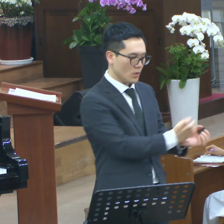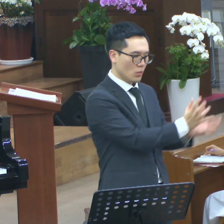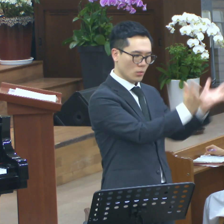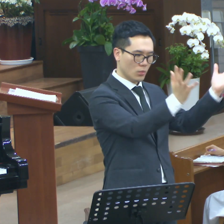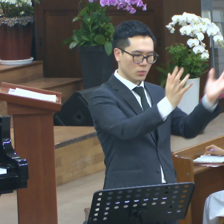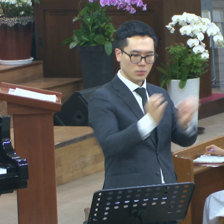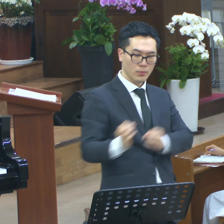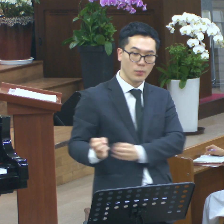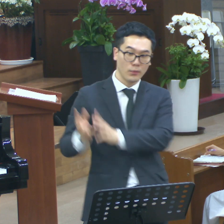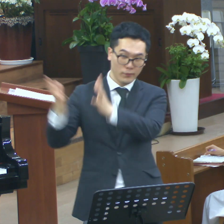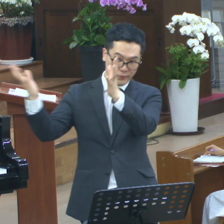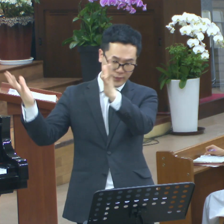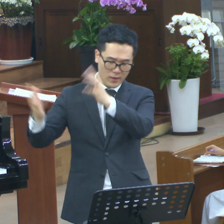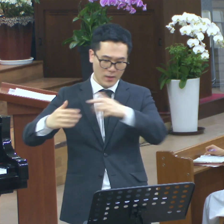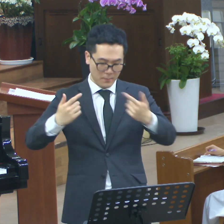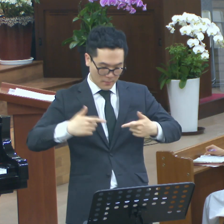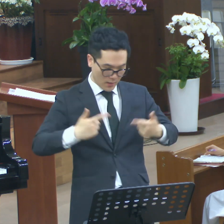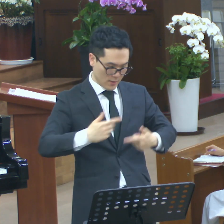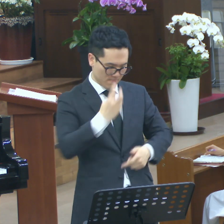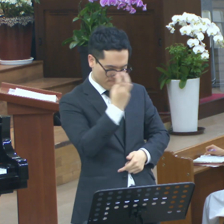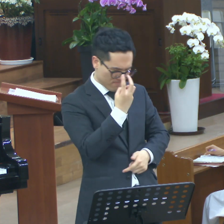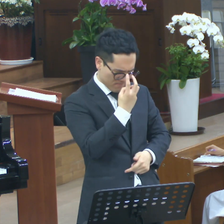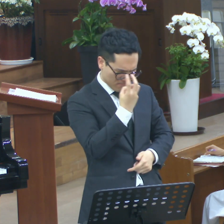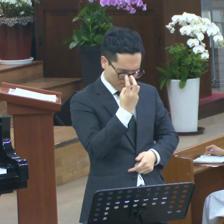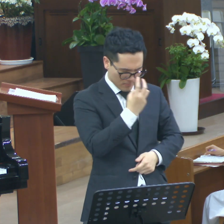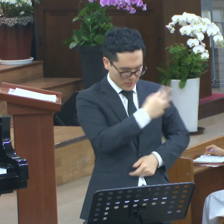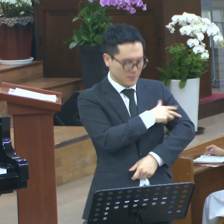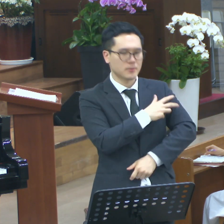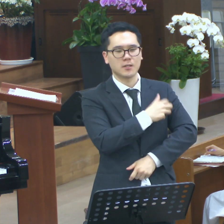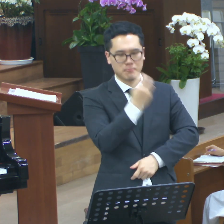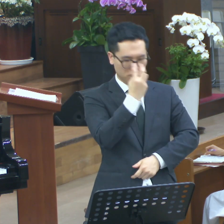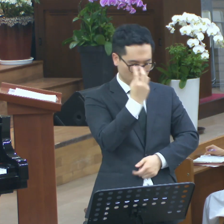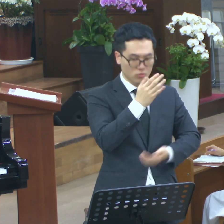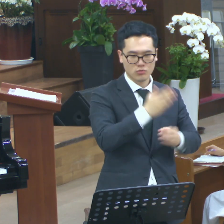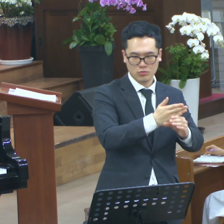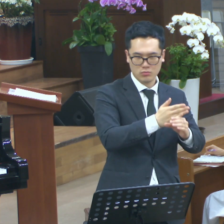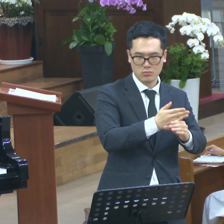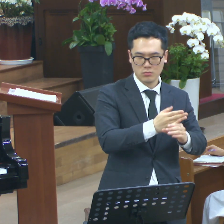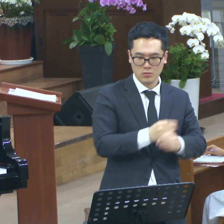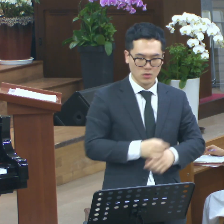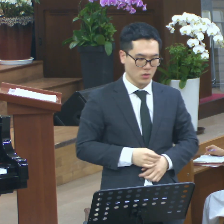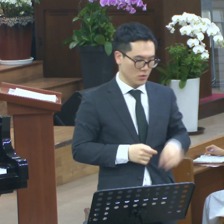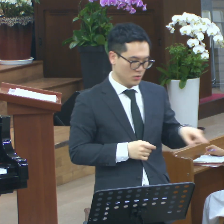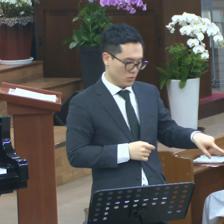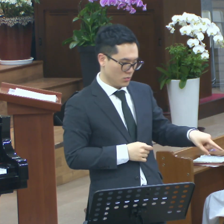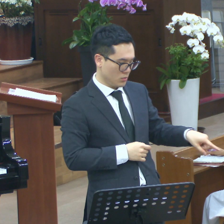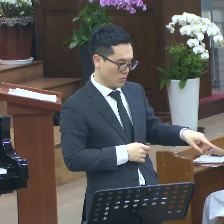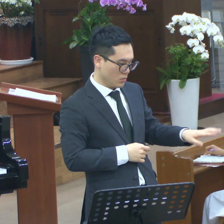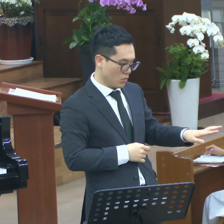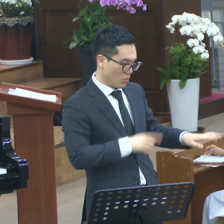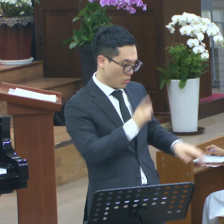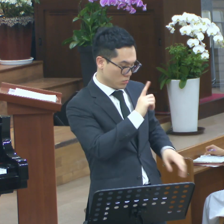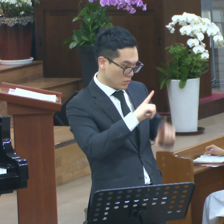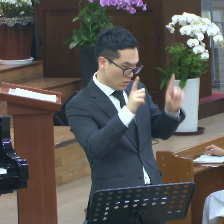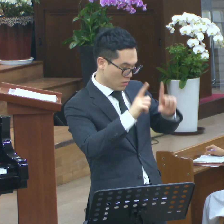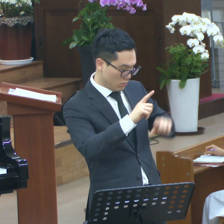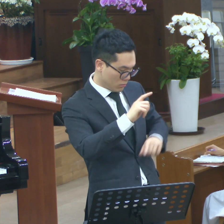가요. 그래서 1부입에 끝났는데 노란 이 난이 밑에 하나 떨어졌더라고요. 근데 그거 가지고